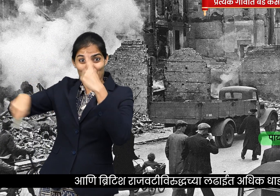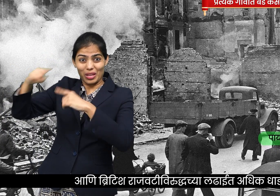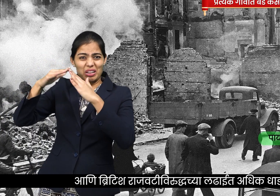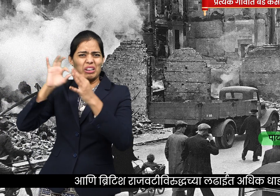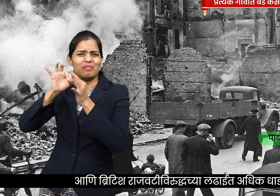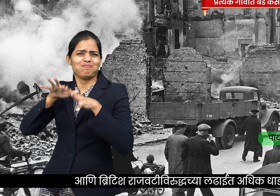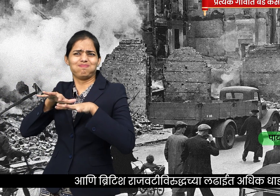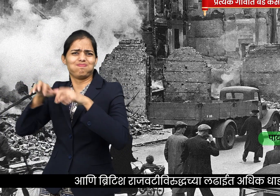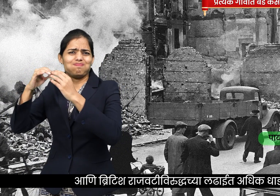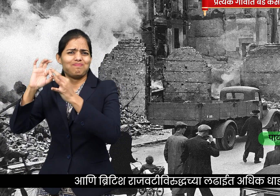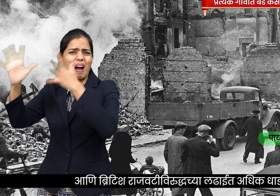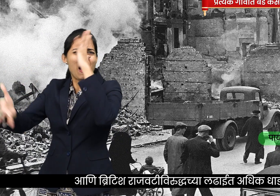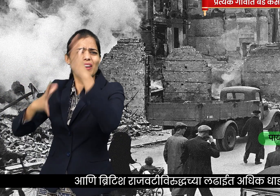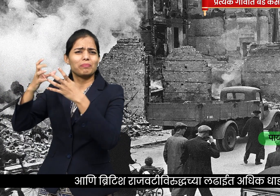ब्रिटिश